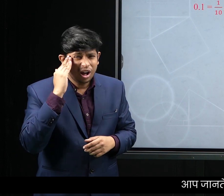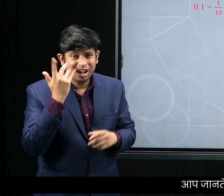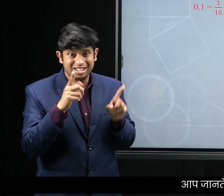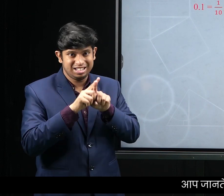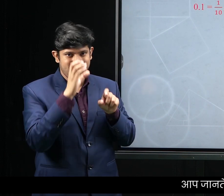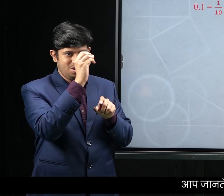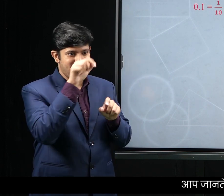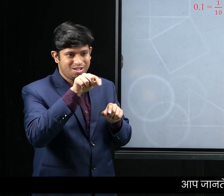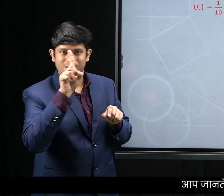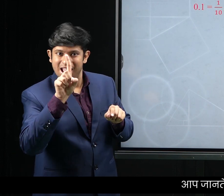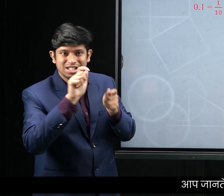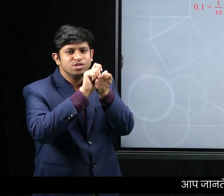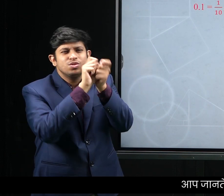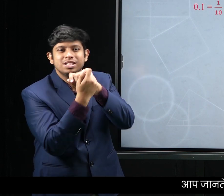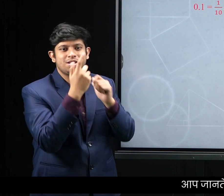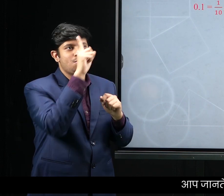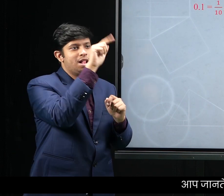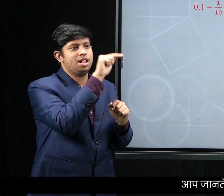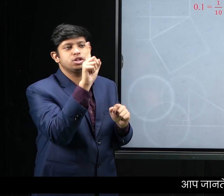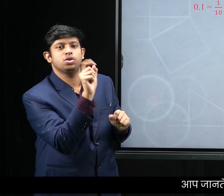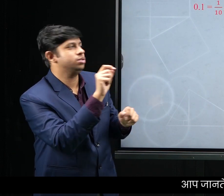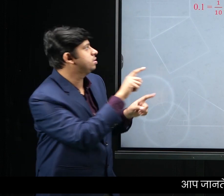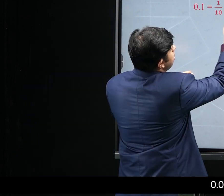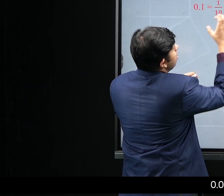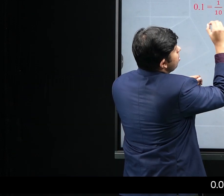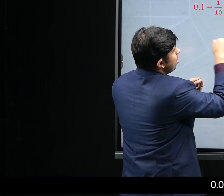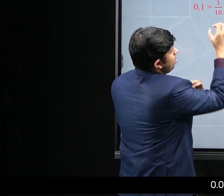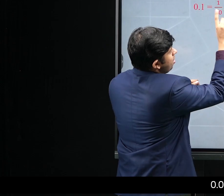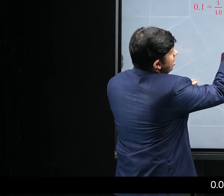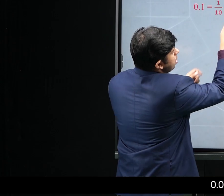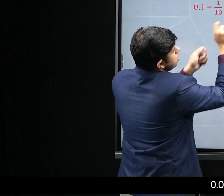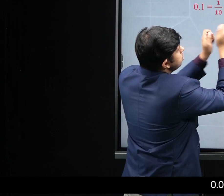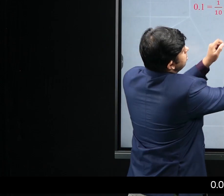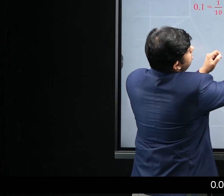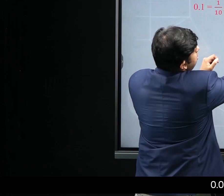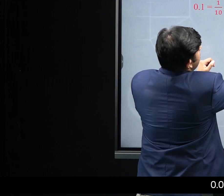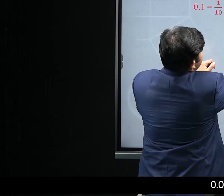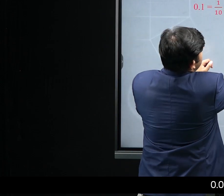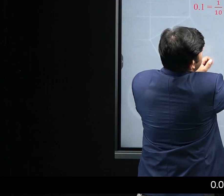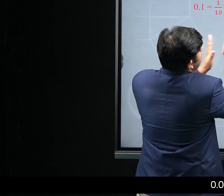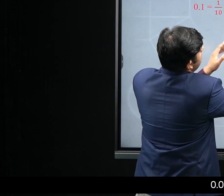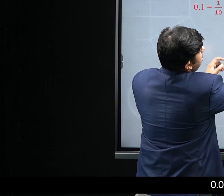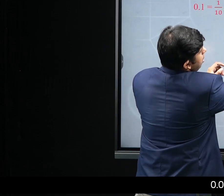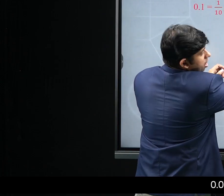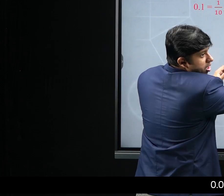உதாரணத்தை கவனியுங்கள். 7 கீழ் 8 7 ஐ 8 ஆல் வகுக்க முடியாது.